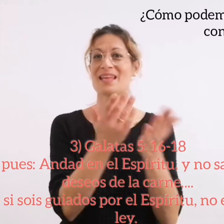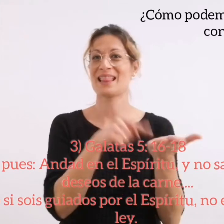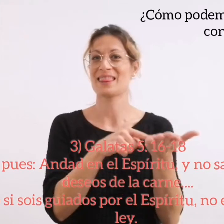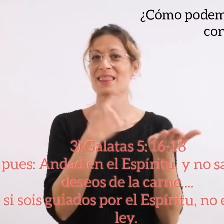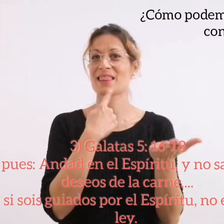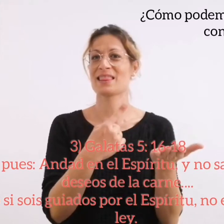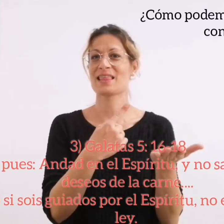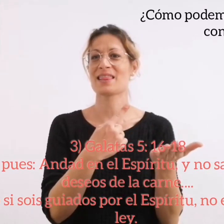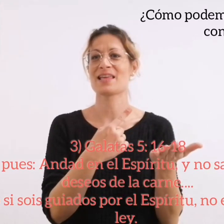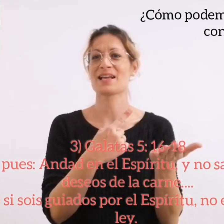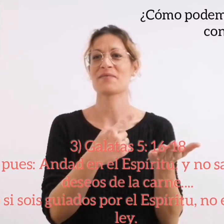16 y 18.